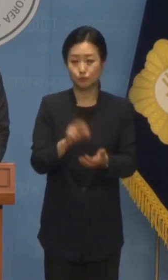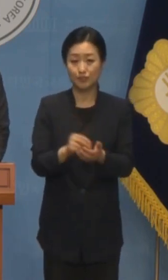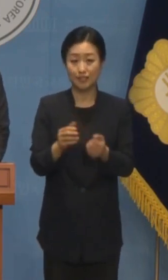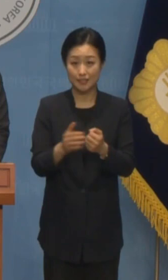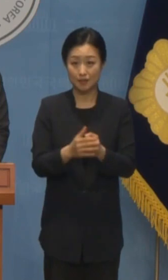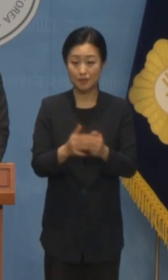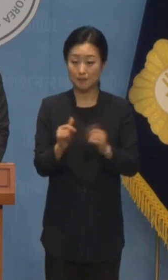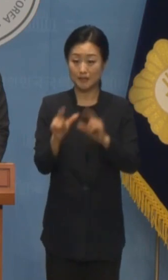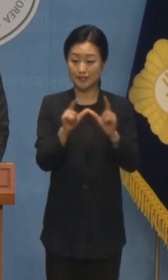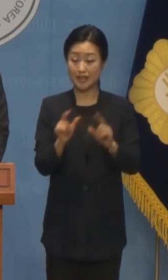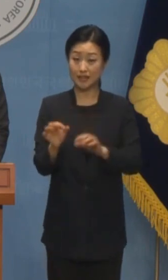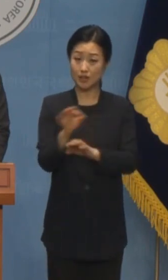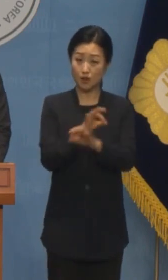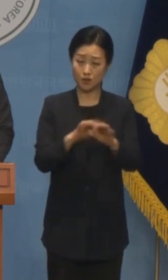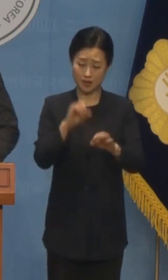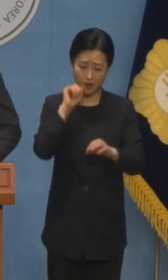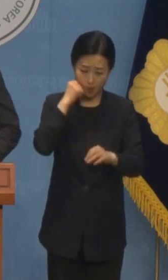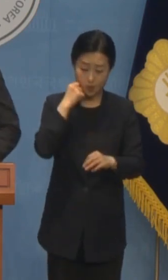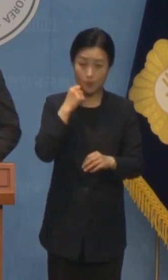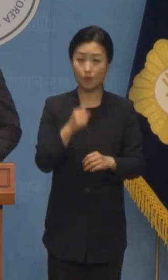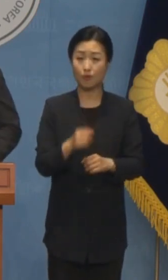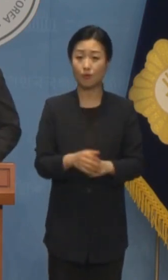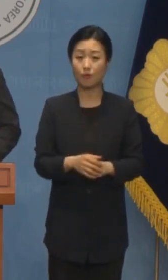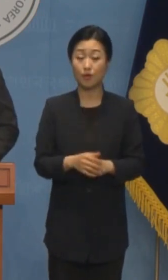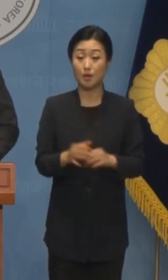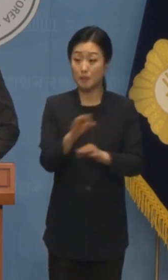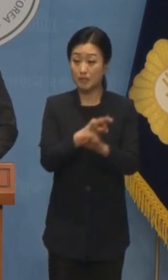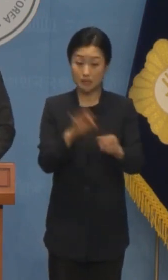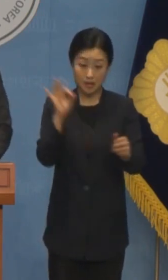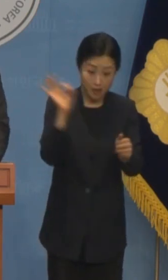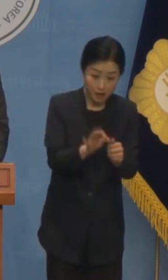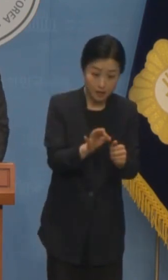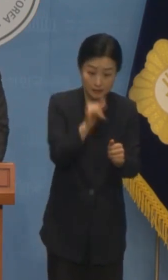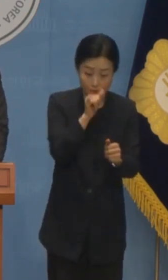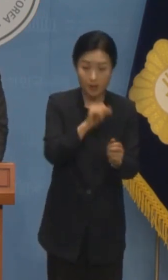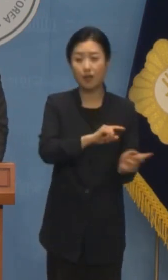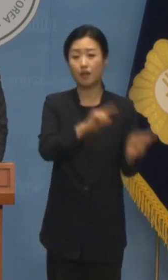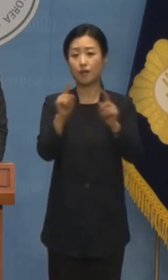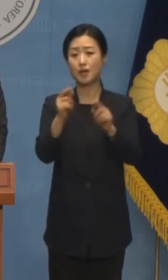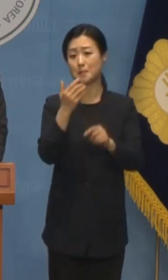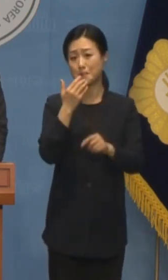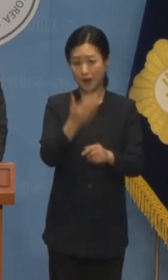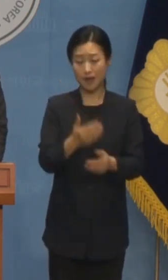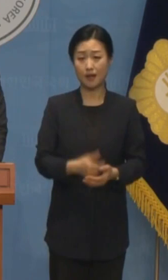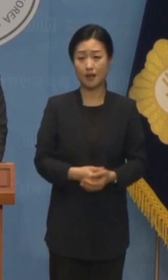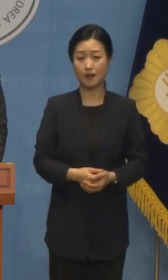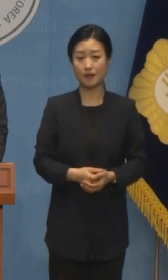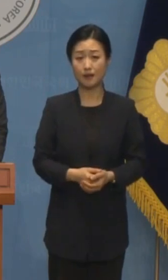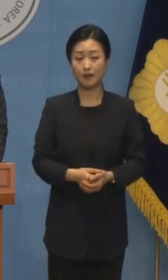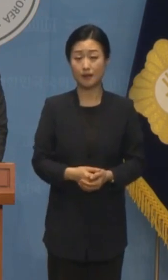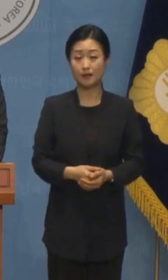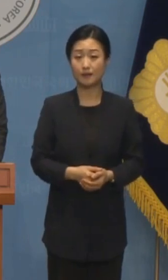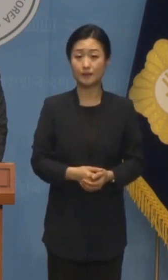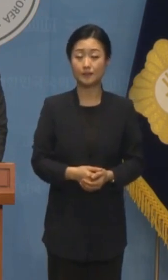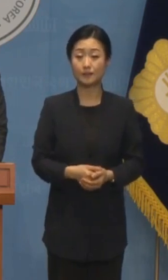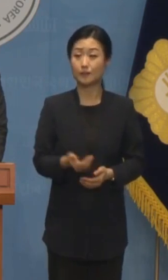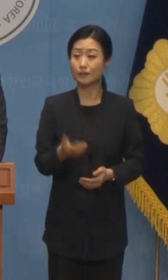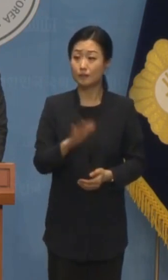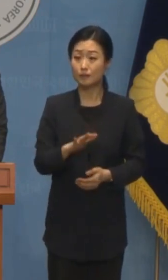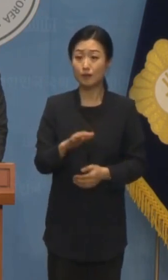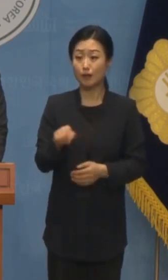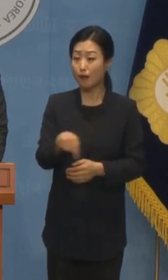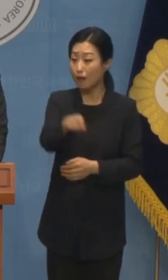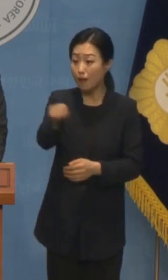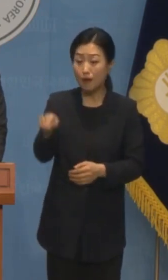민생경제의 활력을 제거하지 않으면 민생고 해결은 물론이고 경제 회복도 어렵다는 진단이 나오는데도